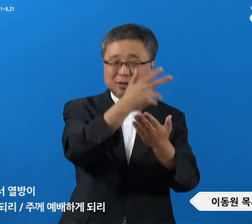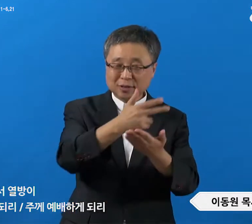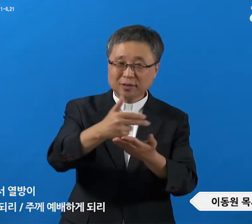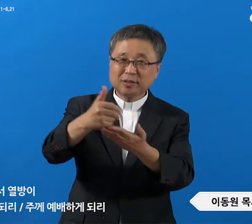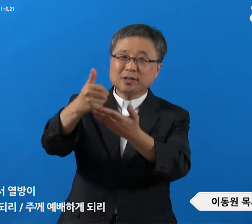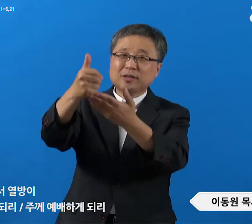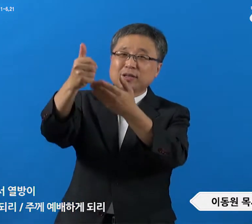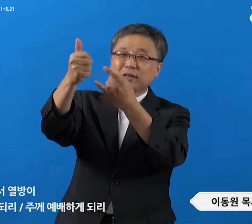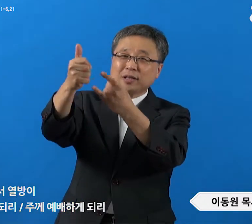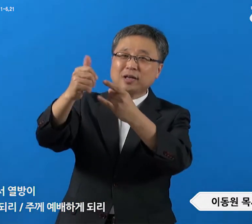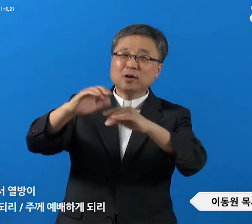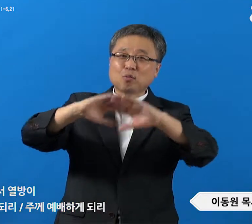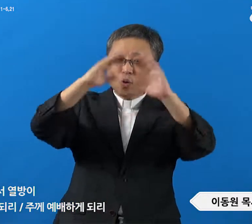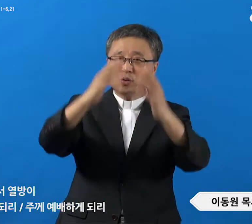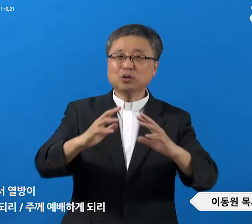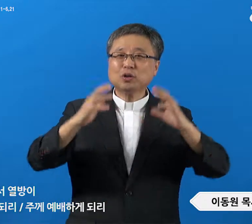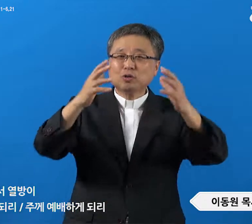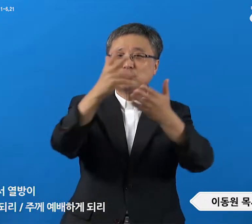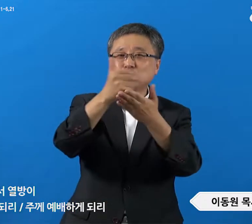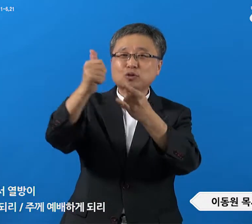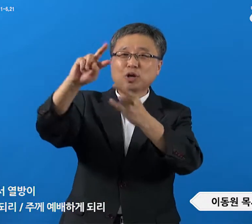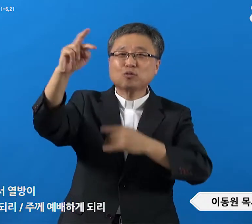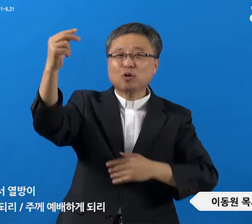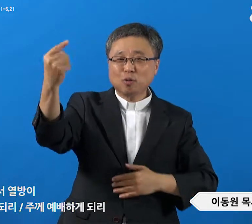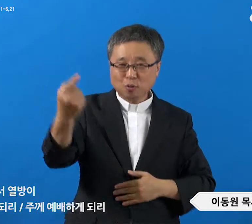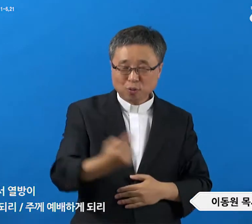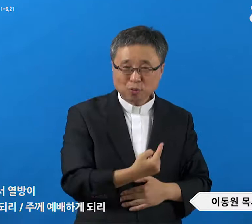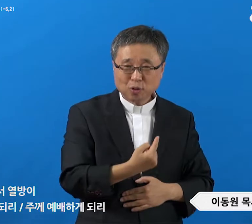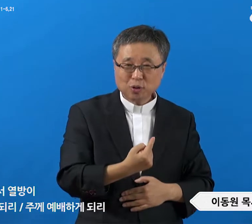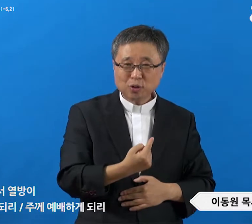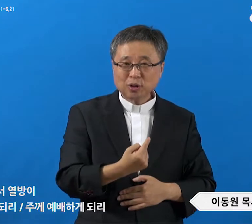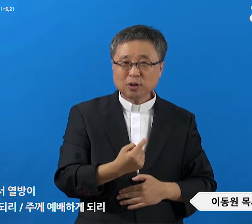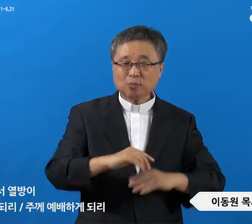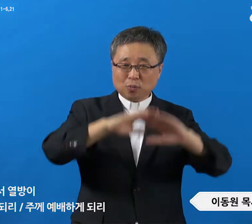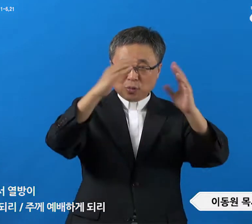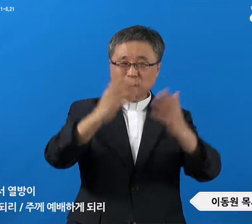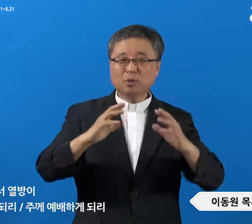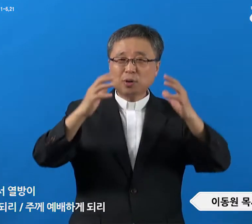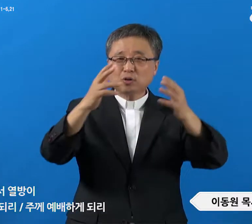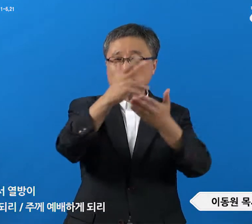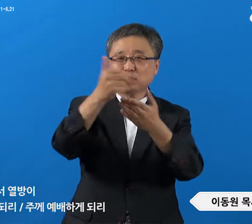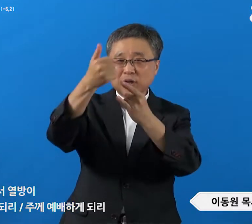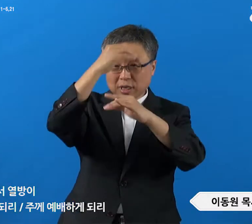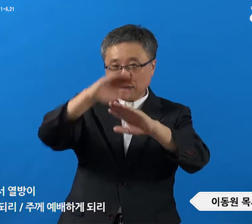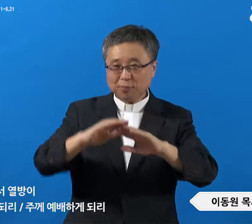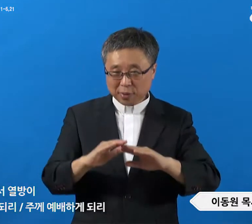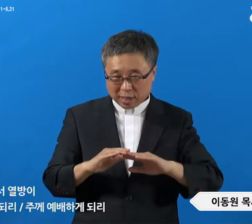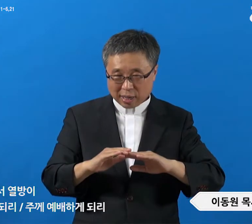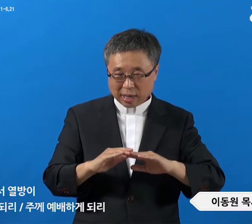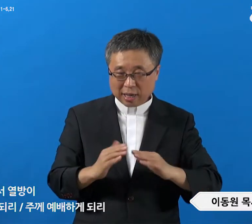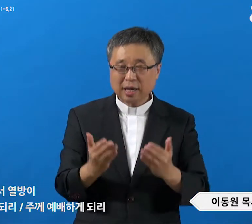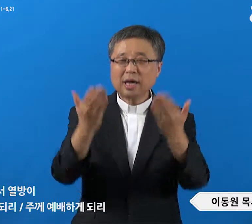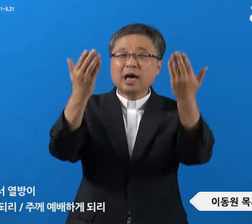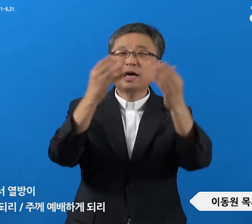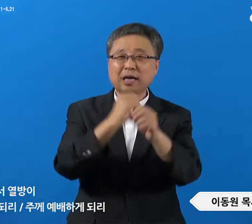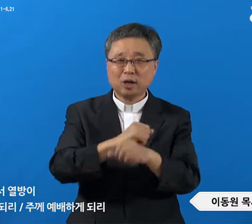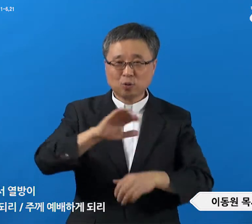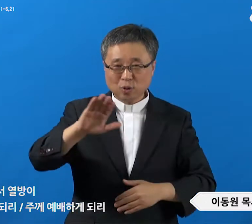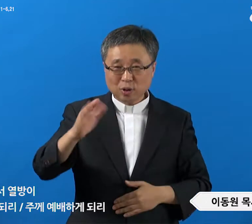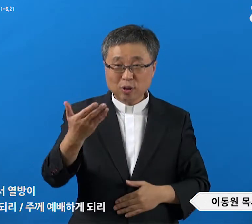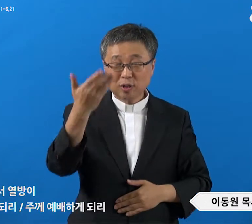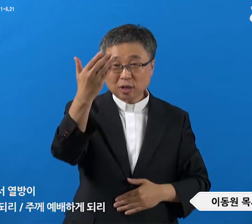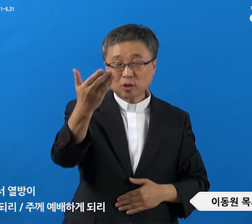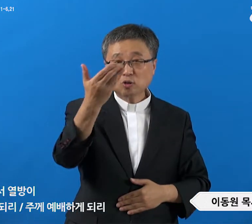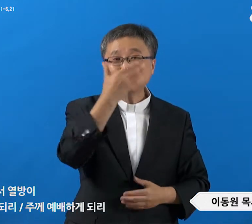주께, 열방이 주께 돌아오게 되리. 그 다음 절은 열방이 주께 예배하게 되리. 네. 당신은 하나님의